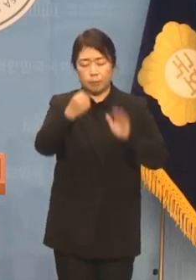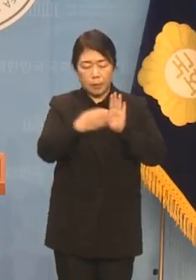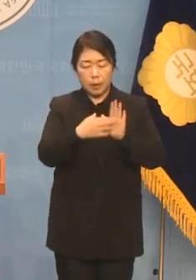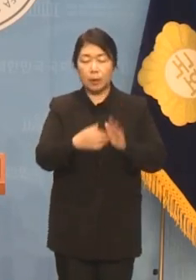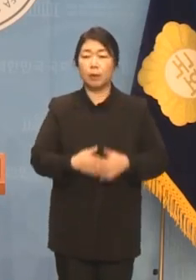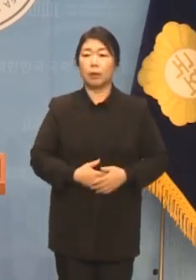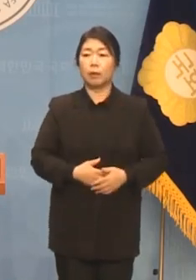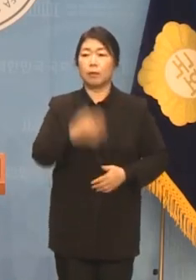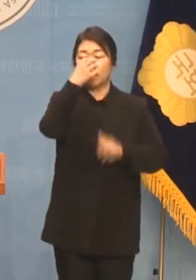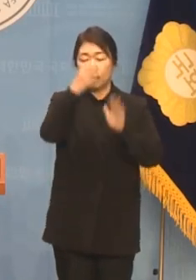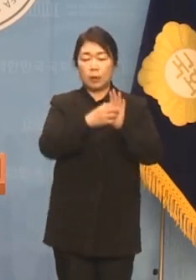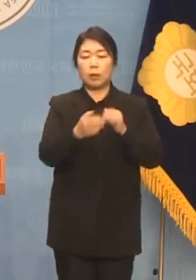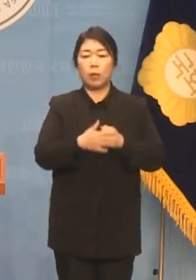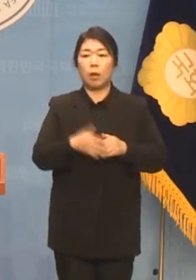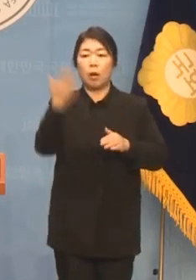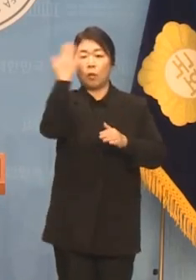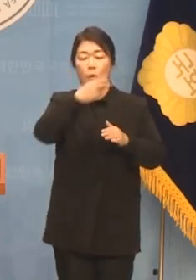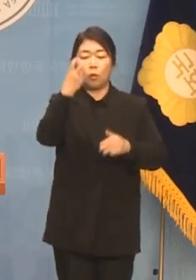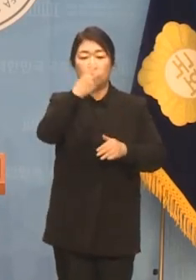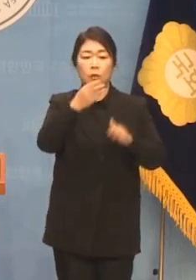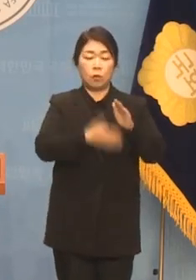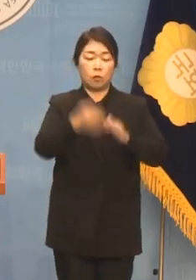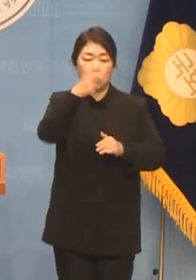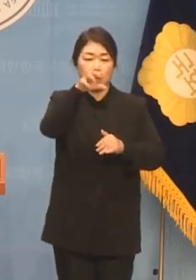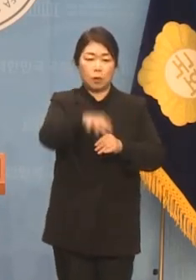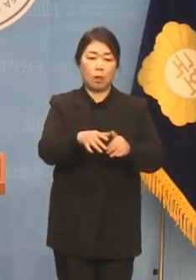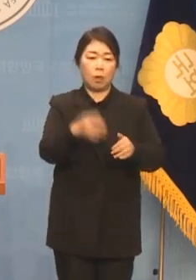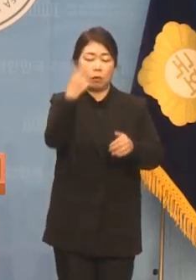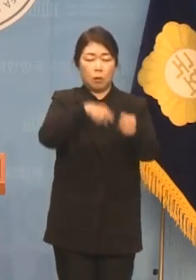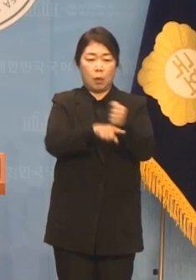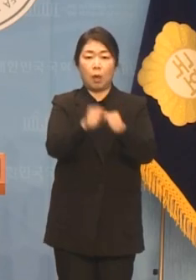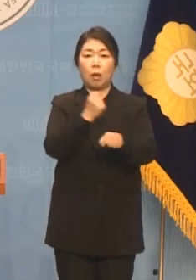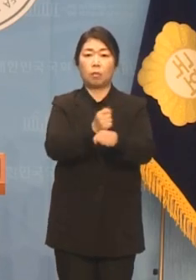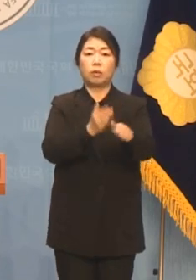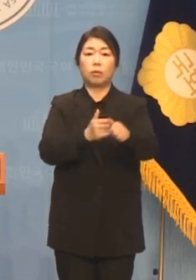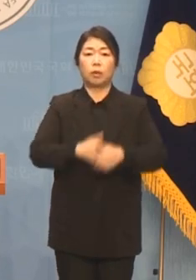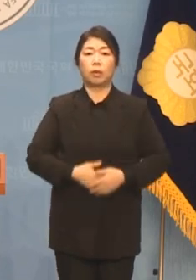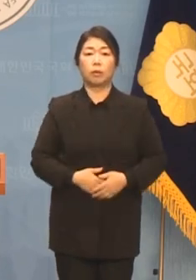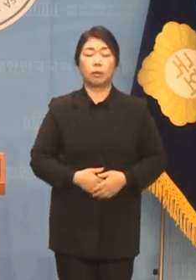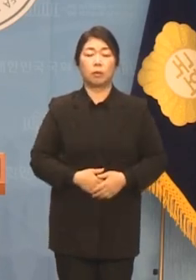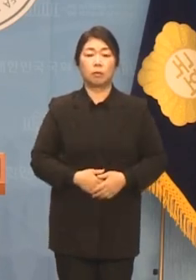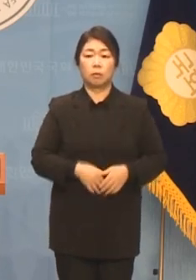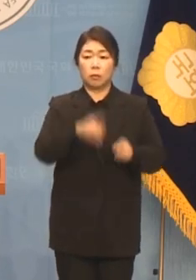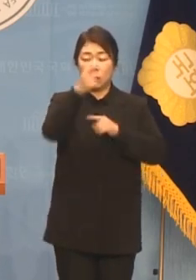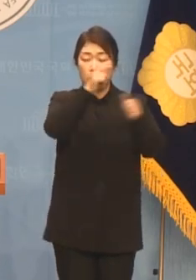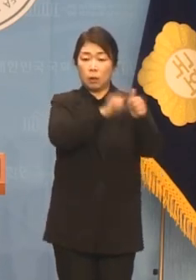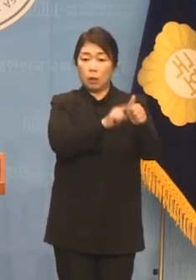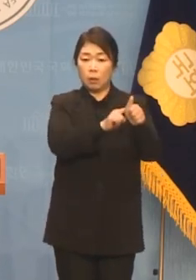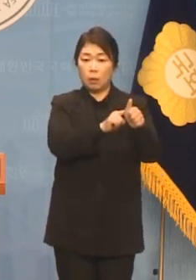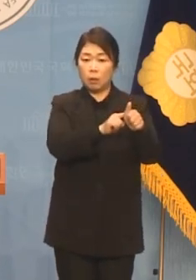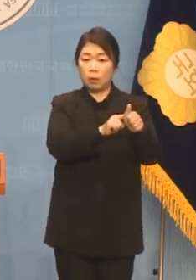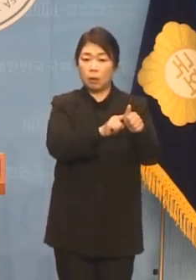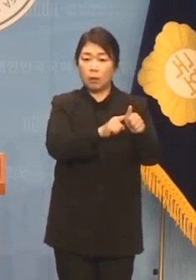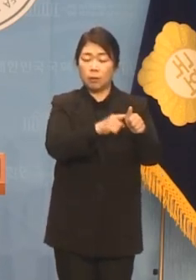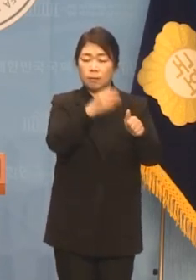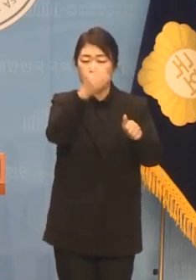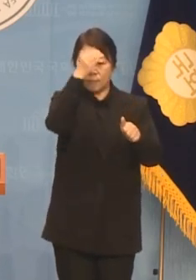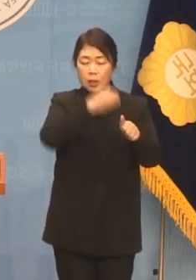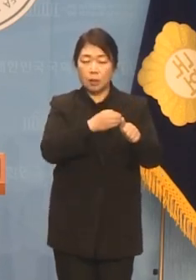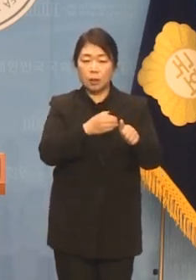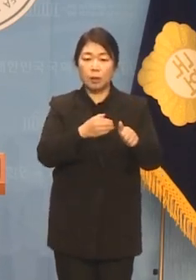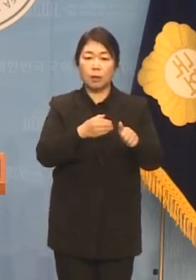공수처 수사를 촉구했습니다이 대사를 파렴치한 해외 도자로 전락 것은 바로